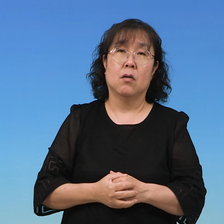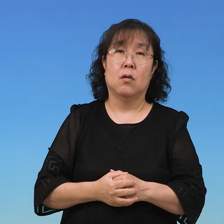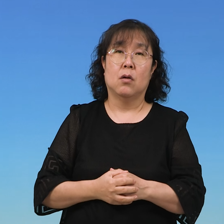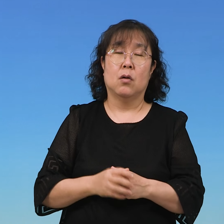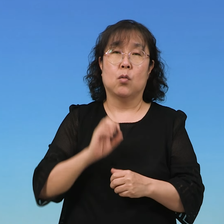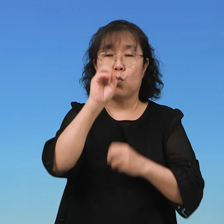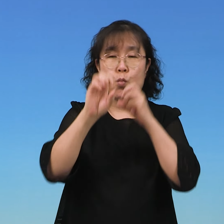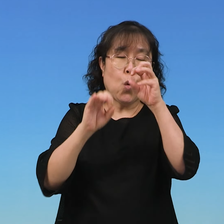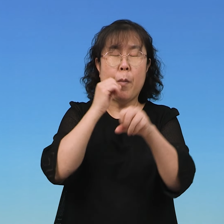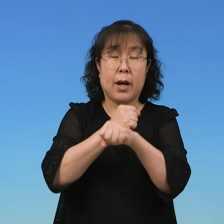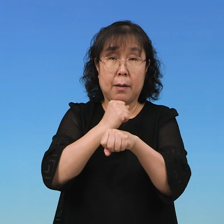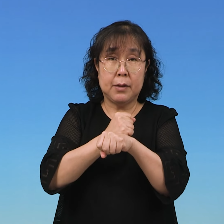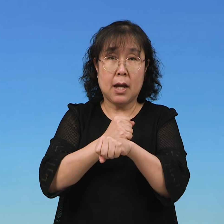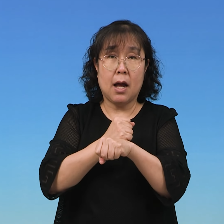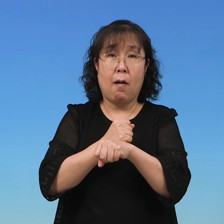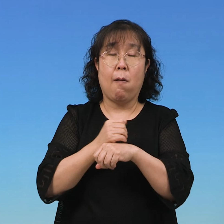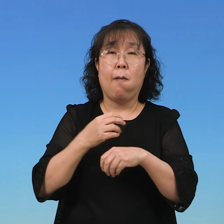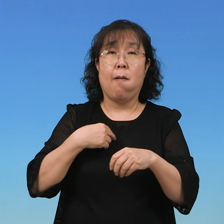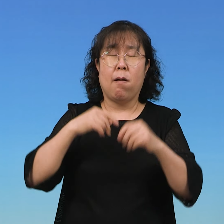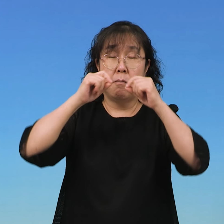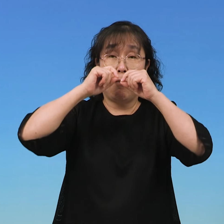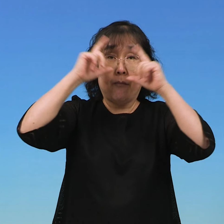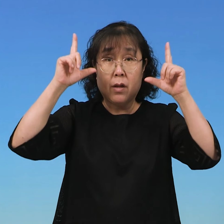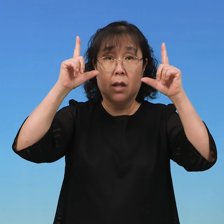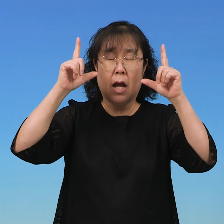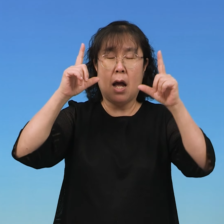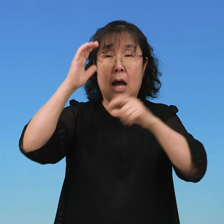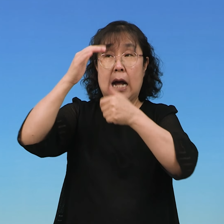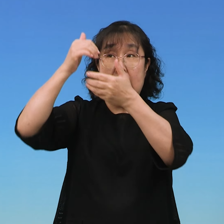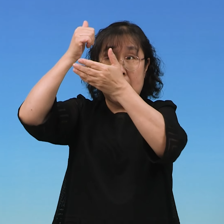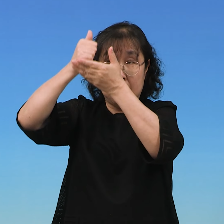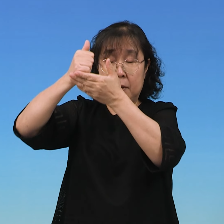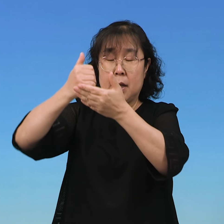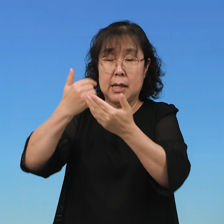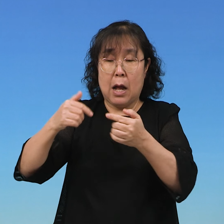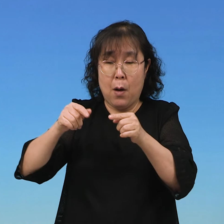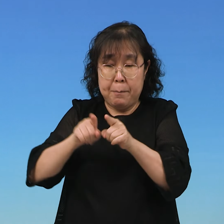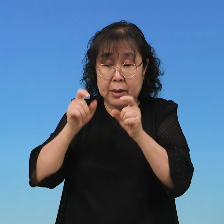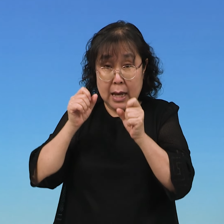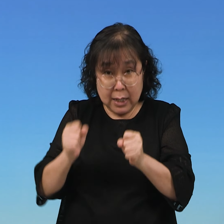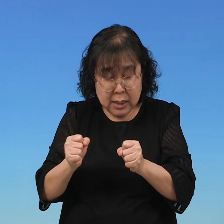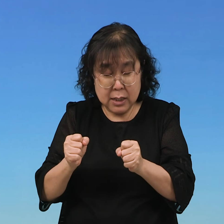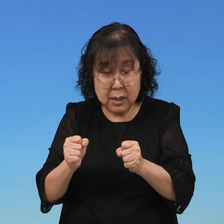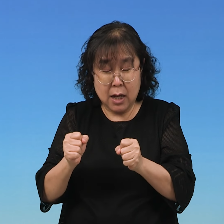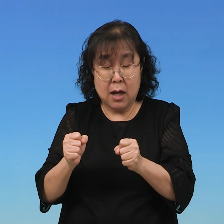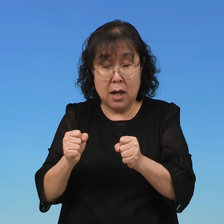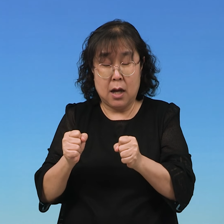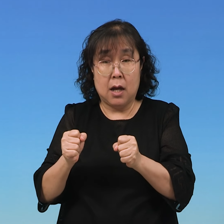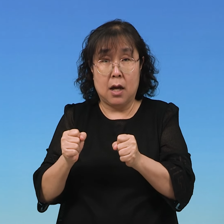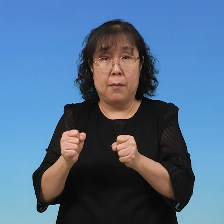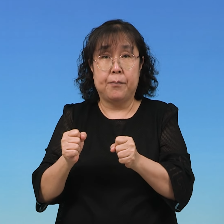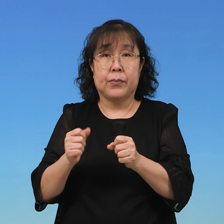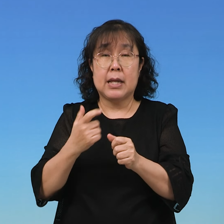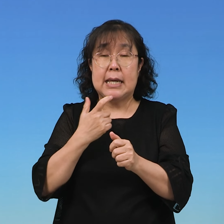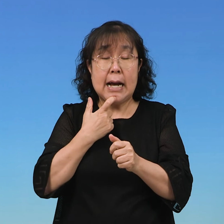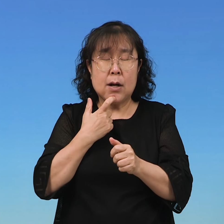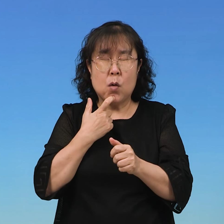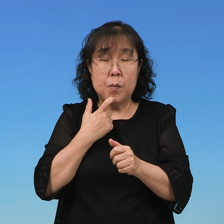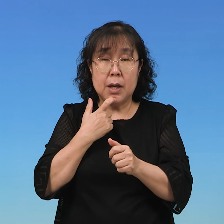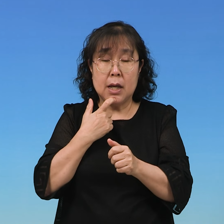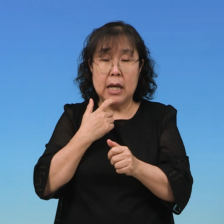거예요. 야곱이 잠이 깨어 이르되 여호와께서 과연 여기 계시거늘 내가 알지 못하였도다. 이게 이렇게 들리는 겁니다. 야곱이